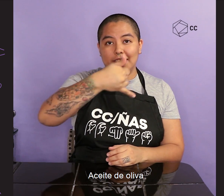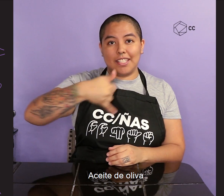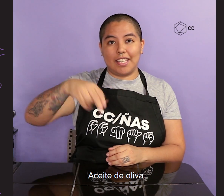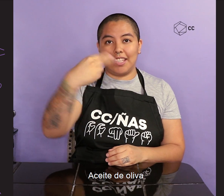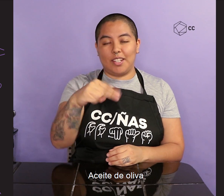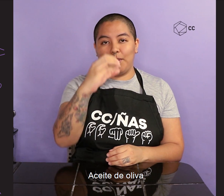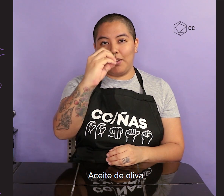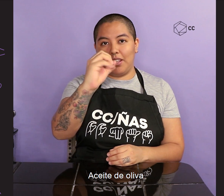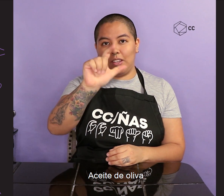aceite de oliva,